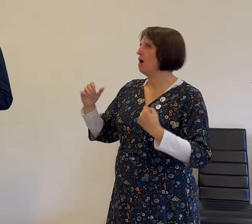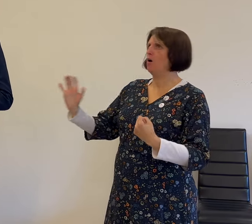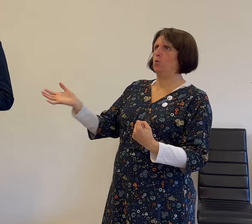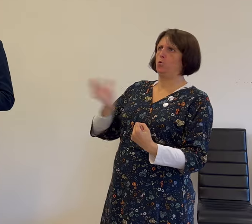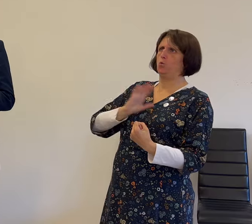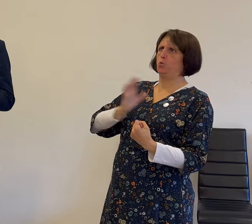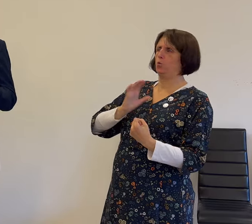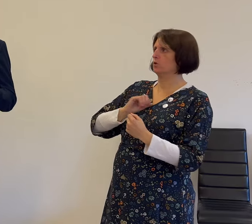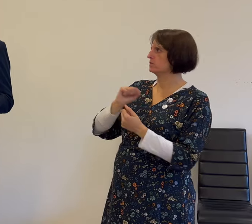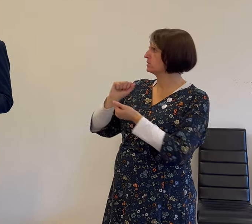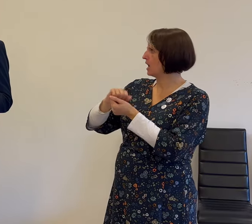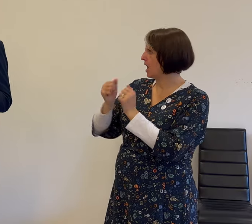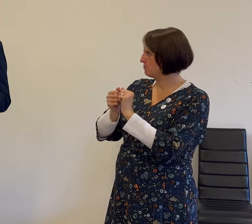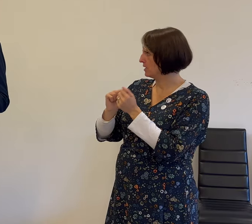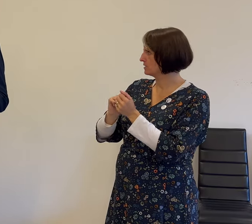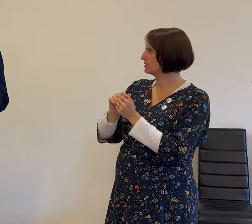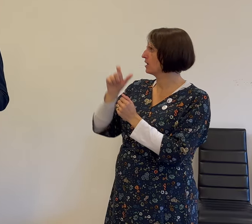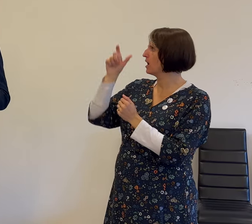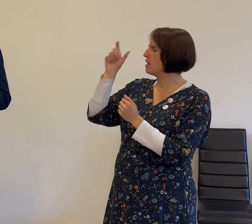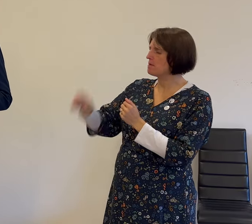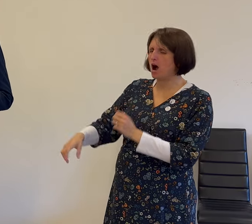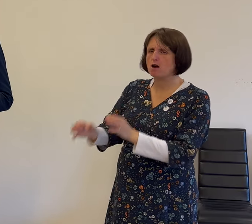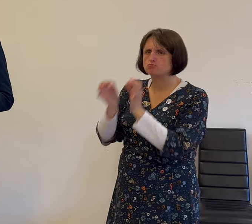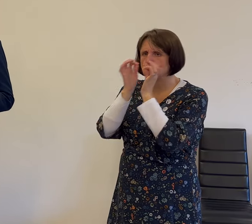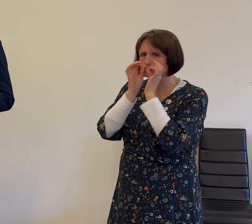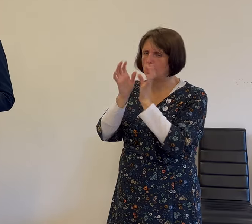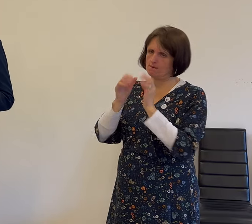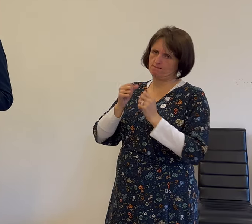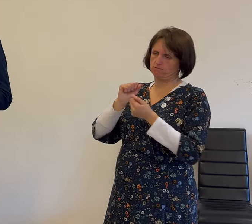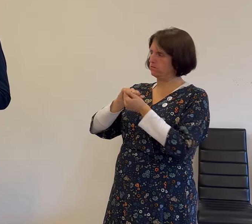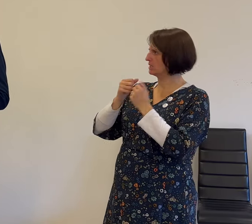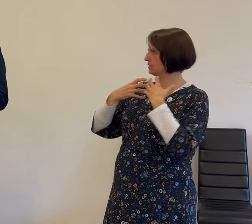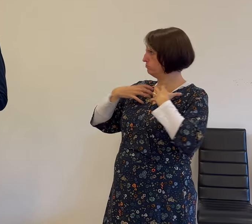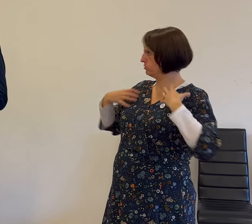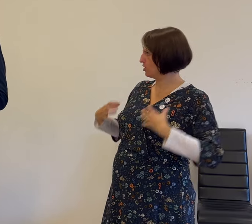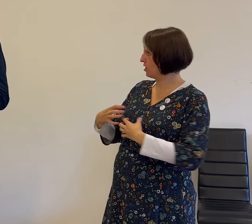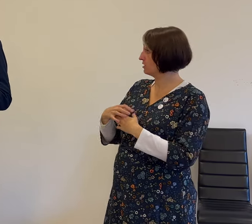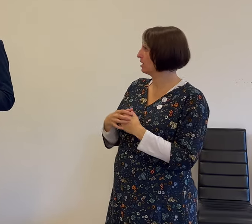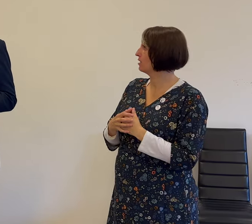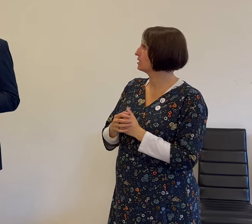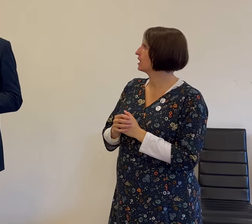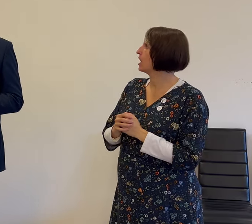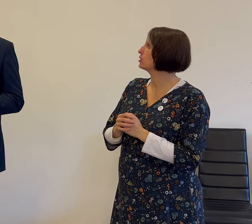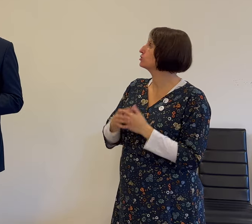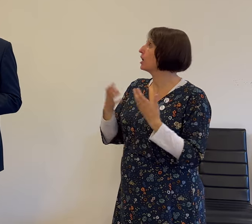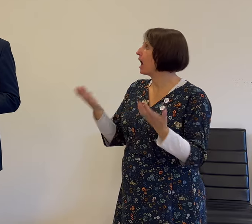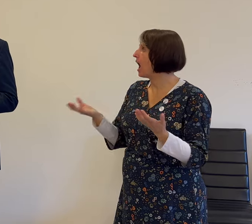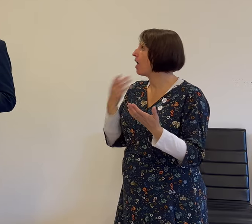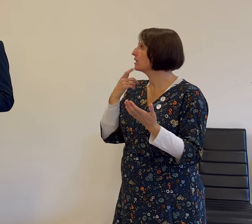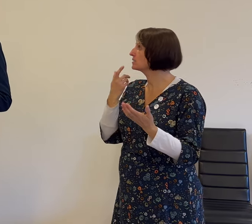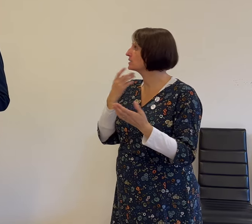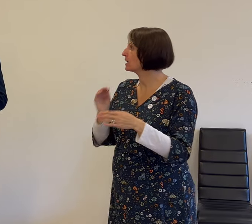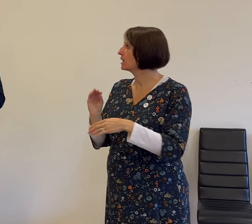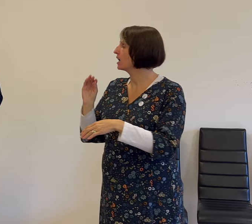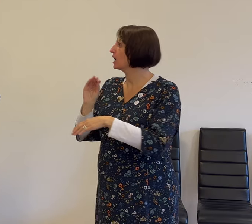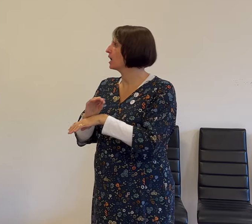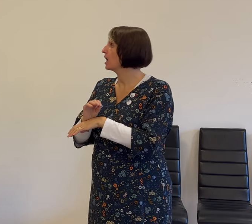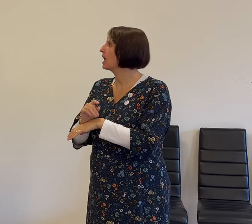zápasník, má nejmodernější výzbroj. A tady je třeba jenom podotknout, cože měli